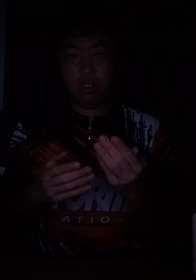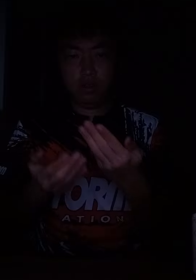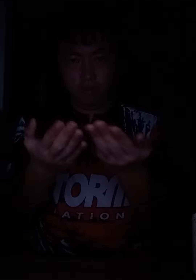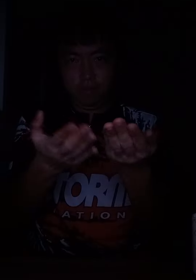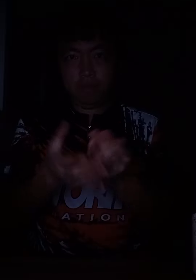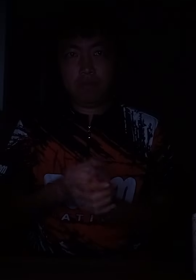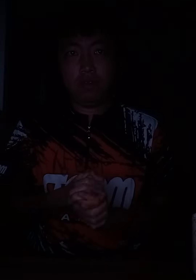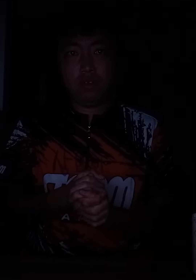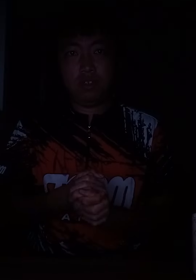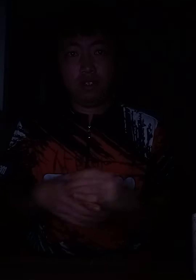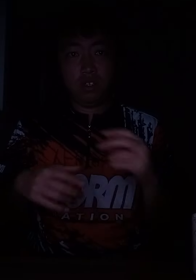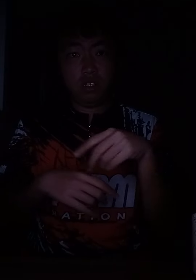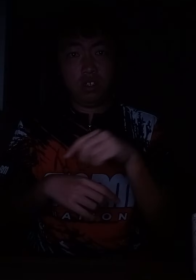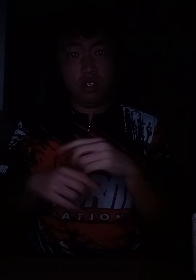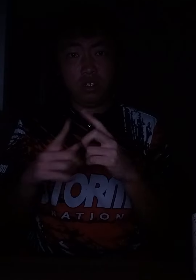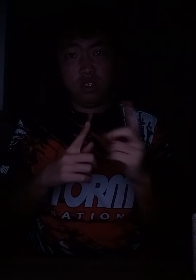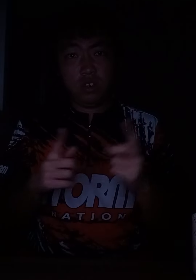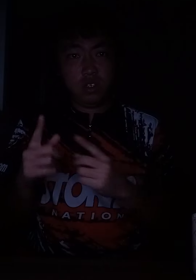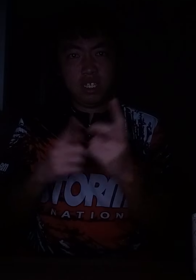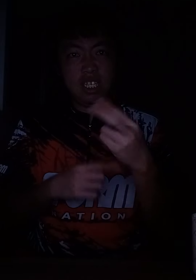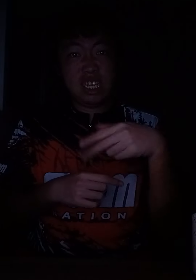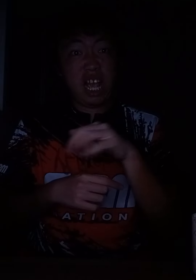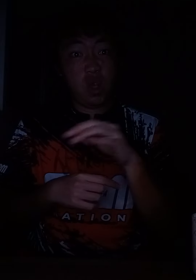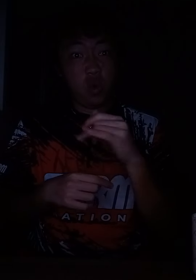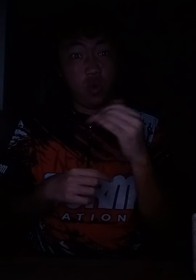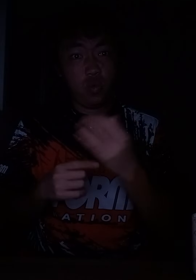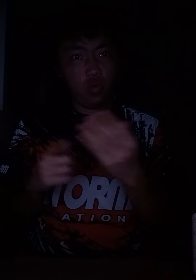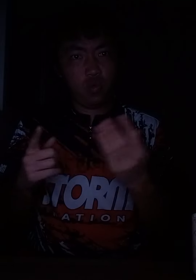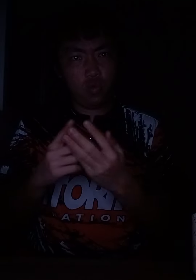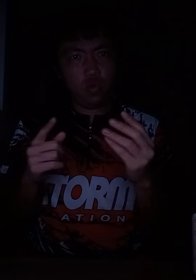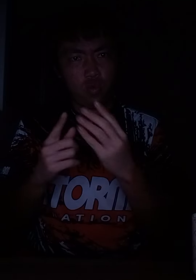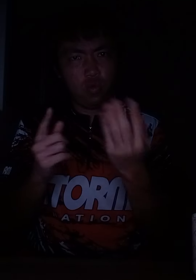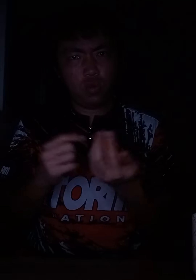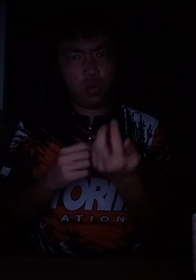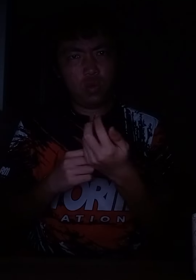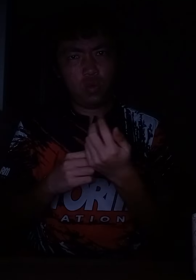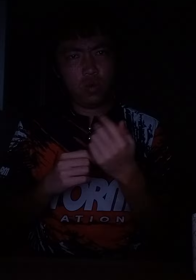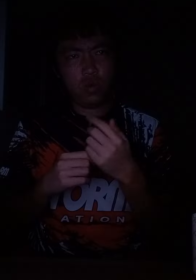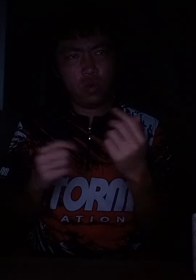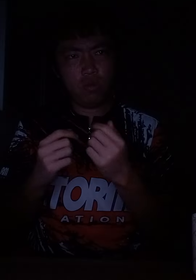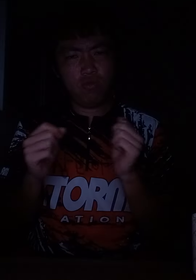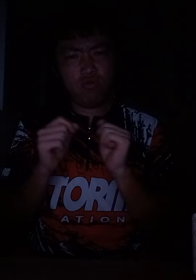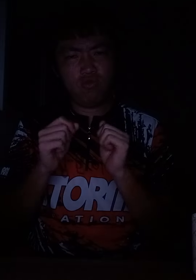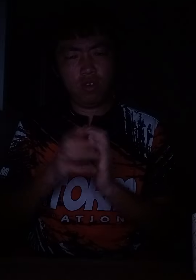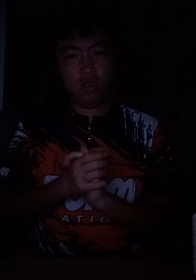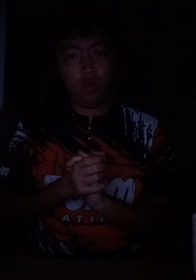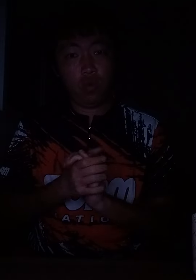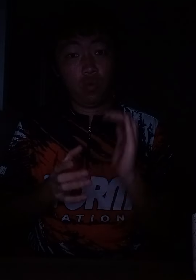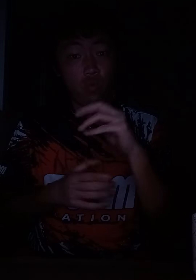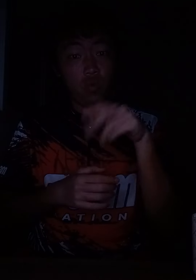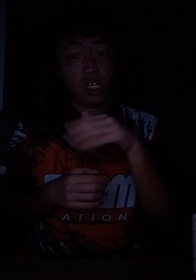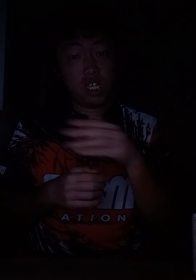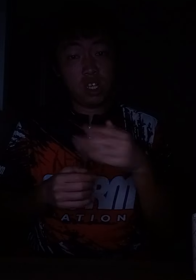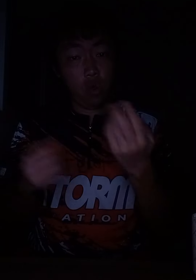소식입니다. 세계에서 이 치안 상태가 가장 열악한 국가 중에 한 곳이 바로 브라질인데요. 이 브라질에서 기자가